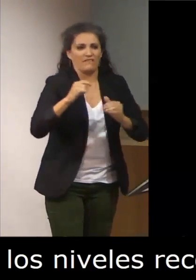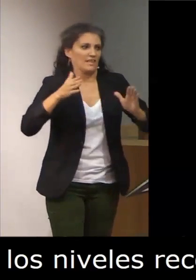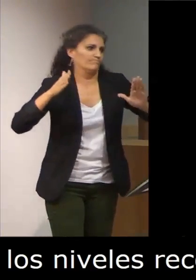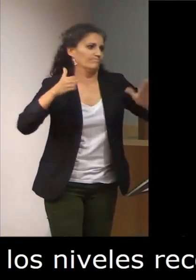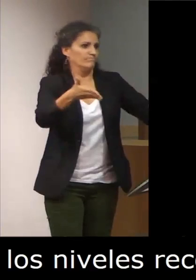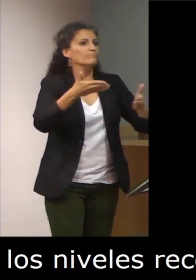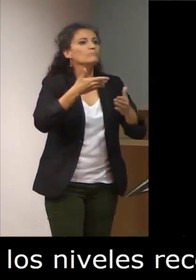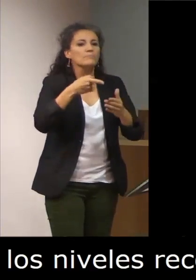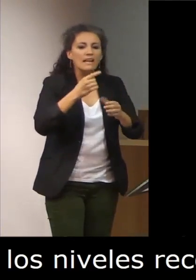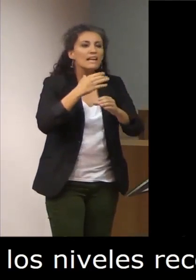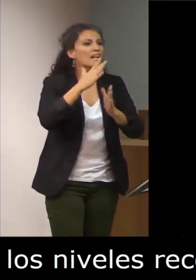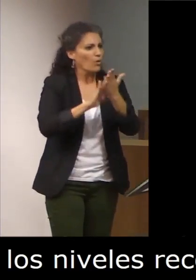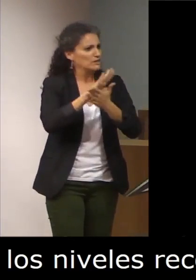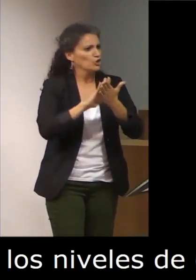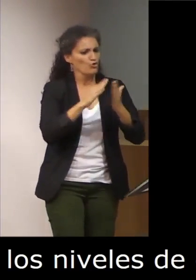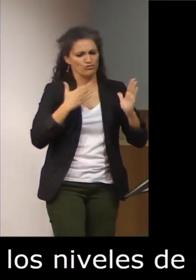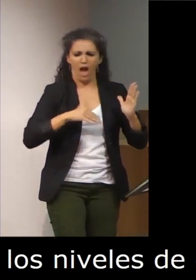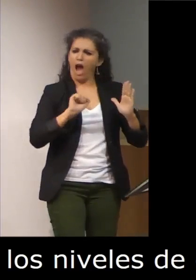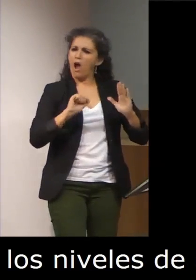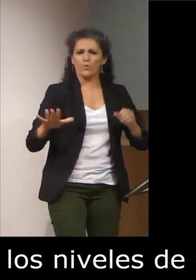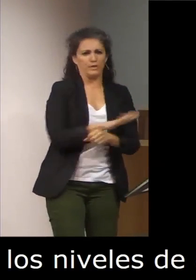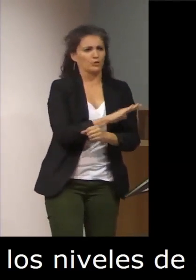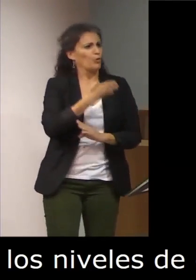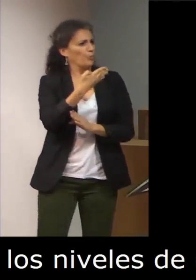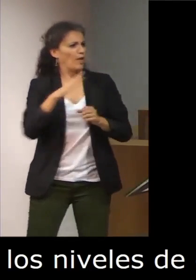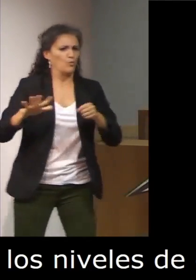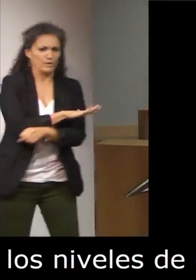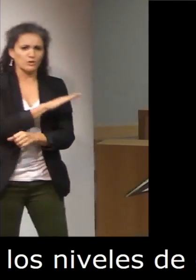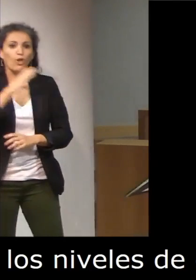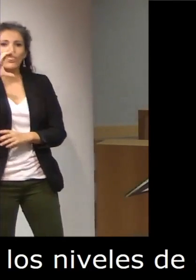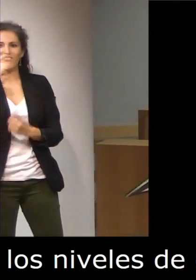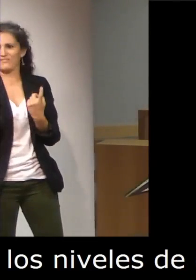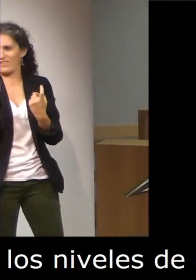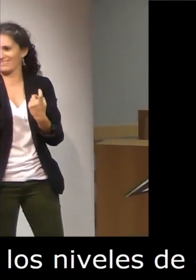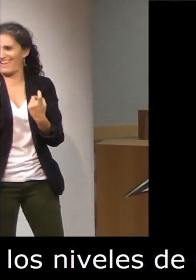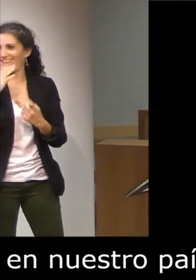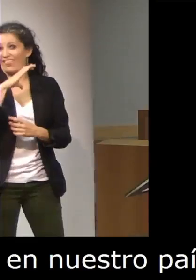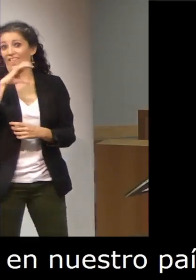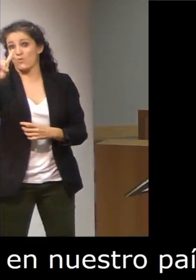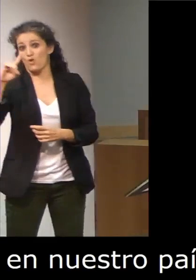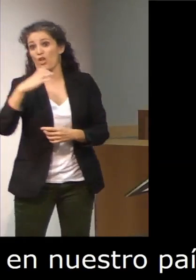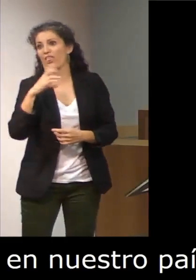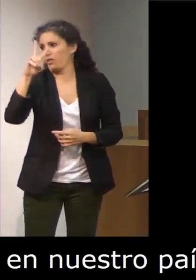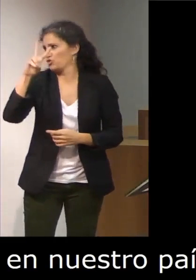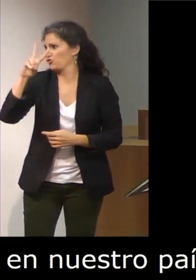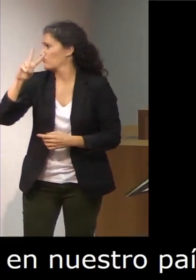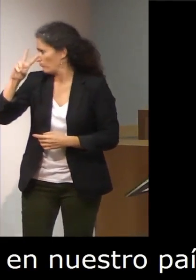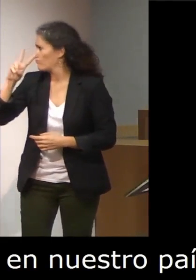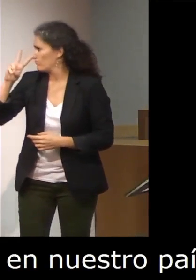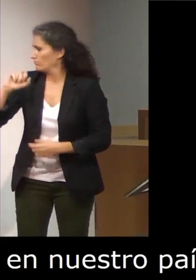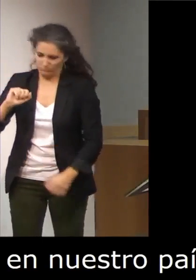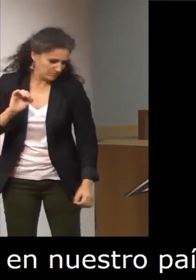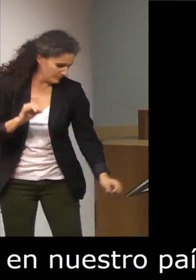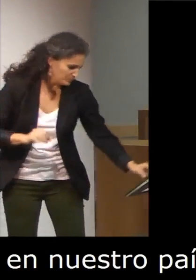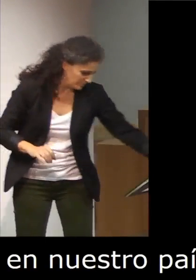en nuestro país consideramos que todavía es una tarea pendiente a lo tenemos B lo tenemos cubierto pero nos